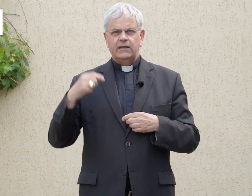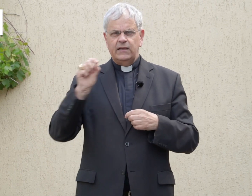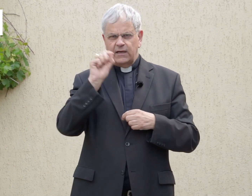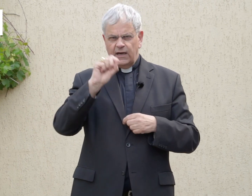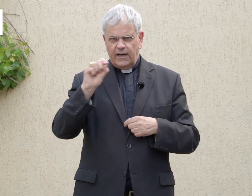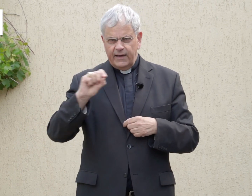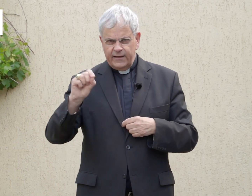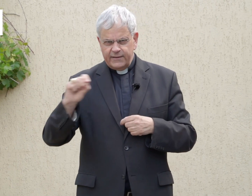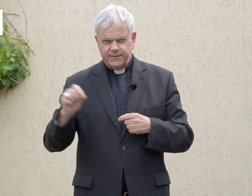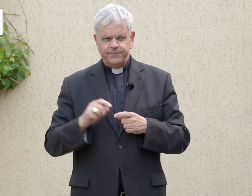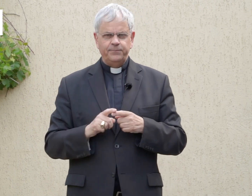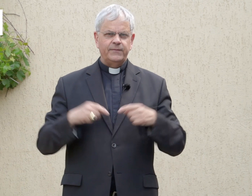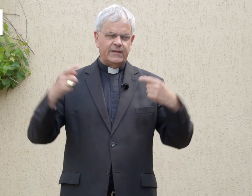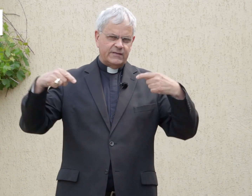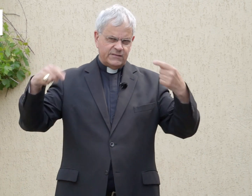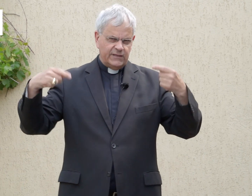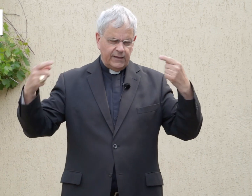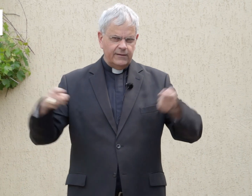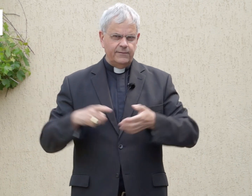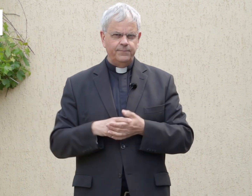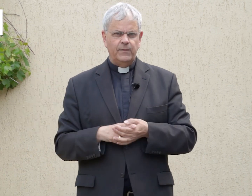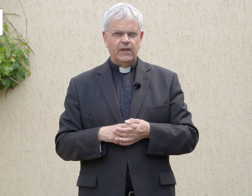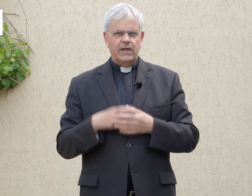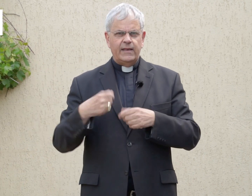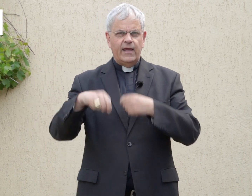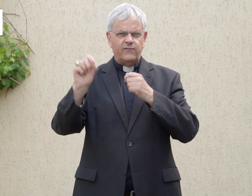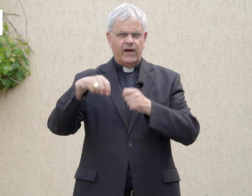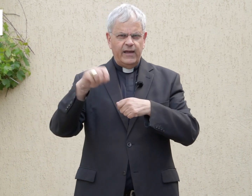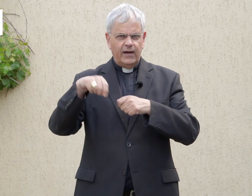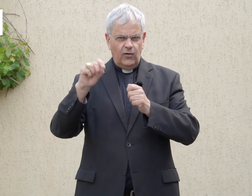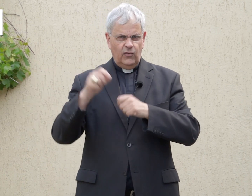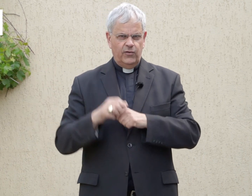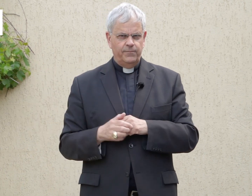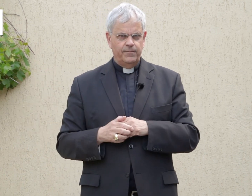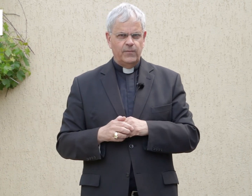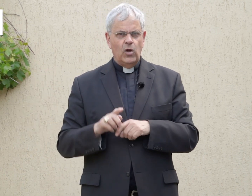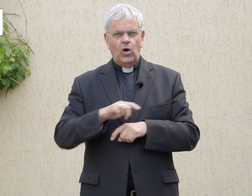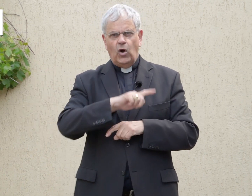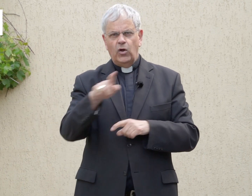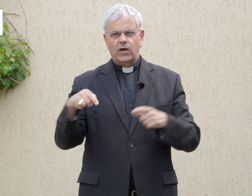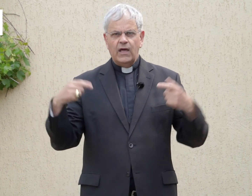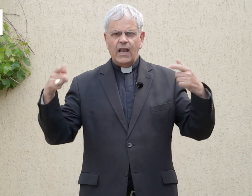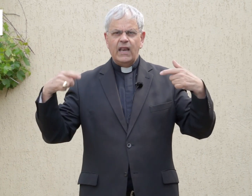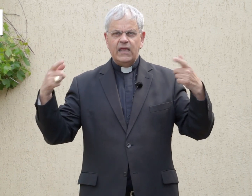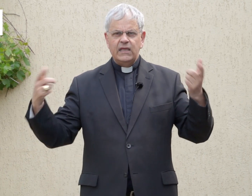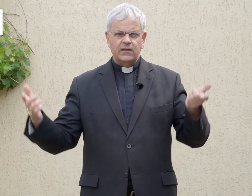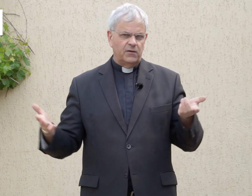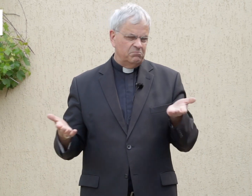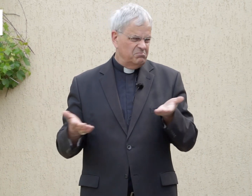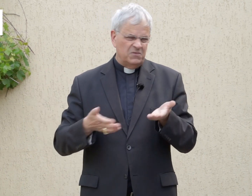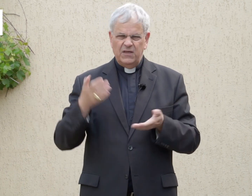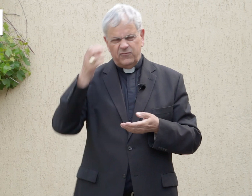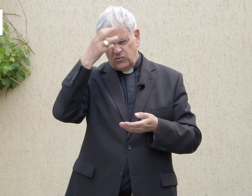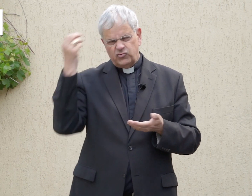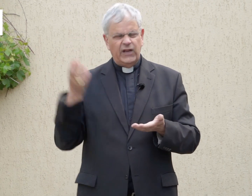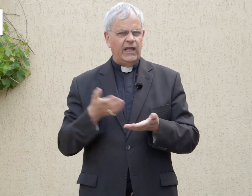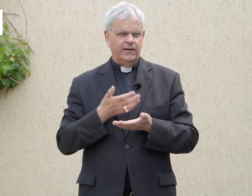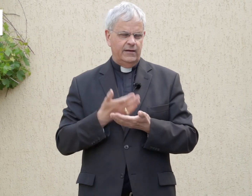die Kreide, das Singen, der Weihrauch, eure Lieder, sie verstehen